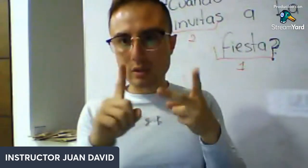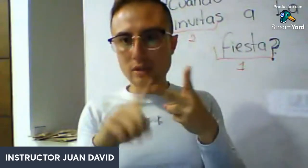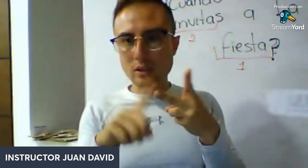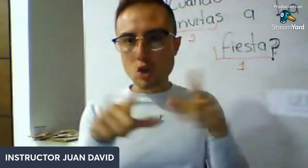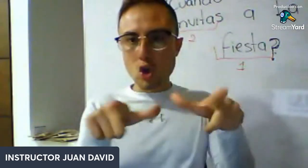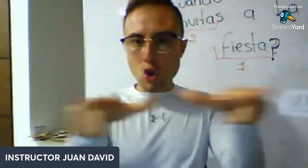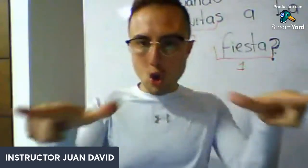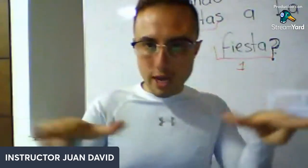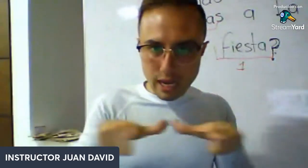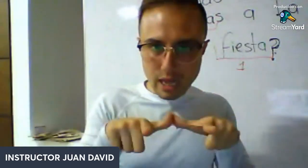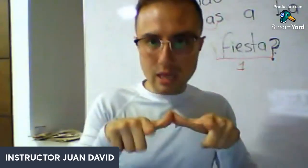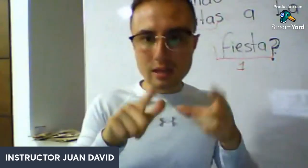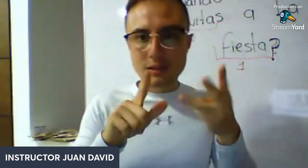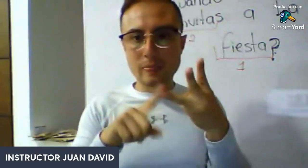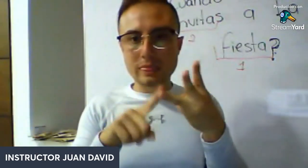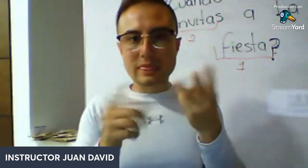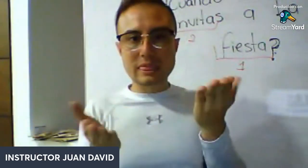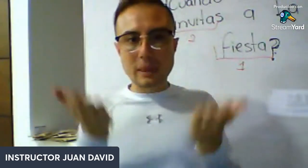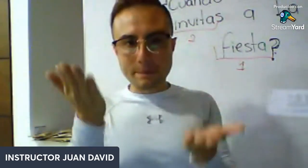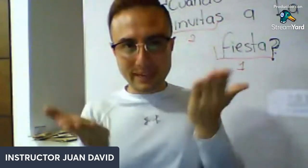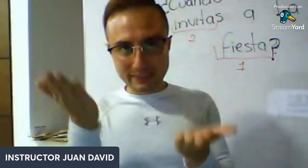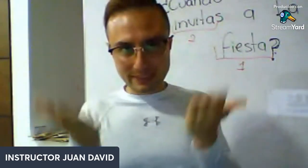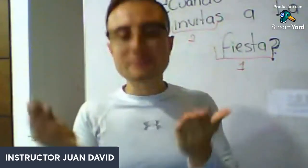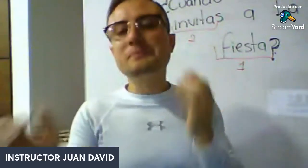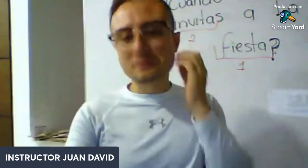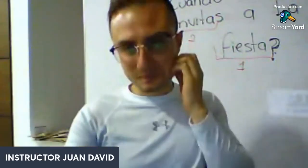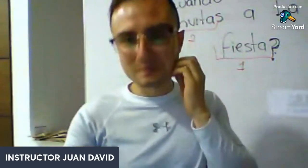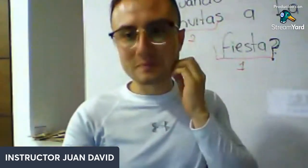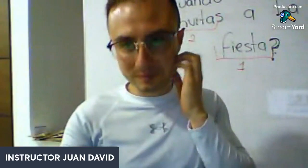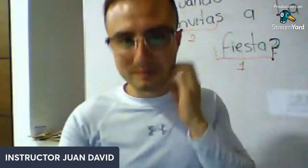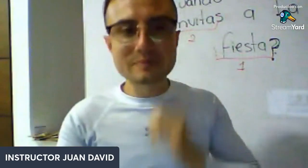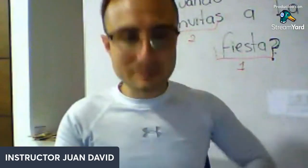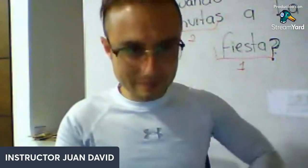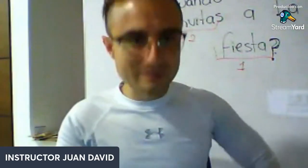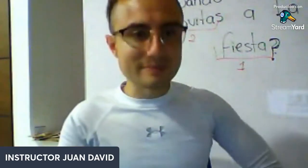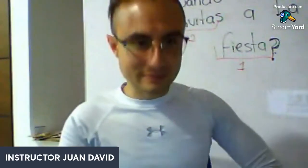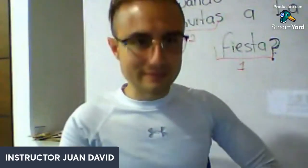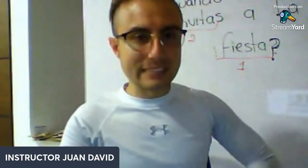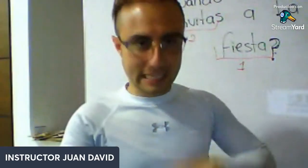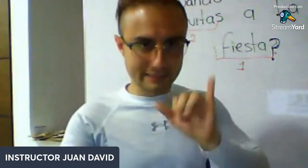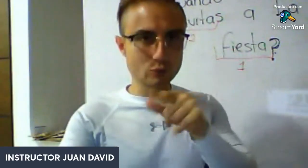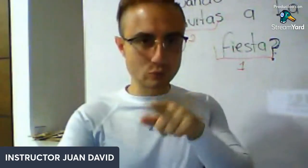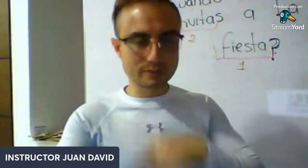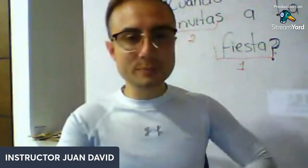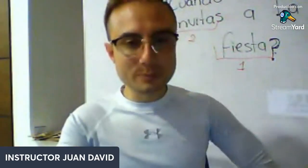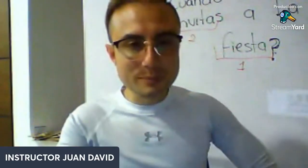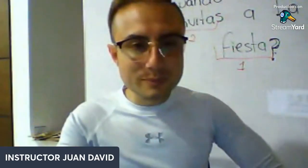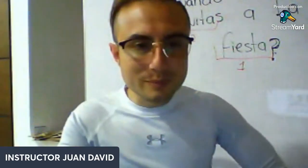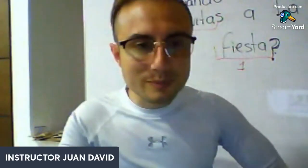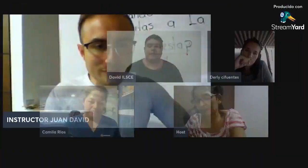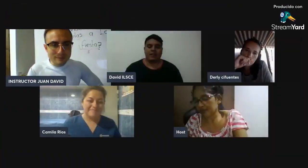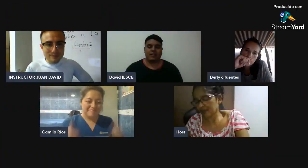jose pri perdón primero a la acción después del lugar o depende exacto